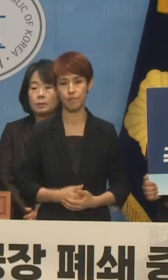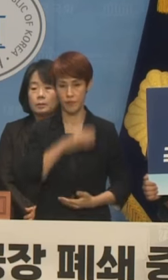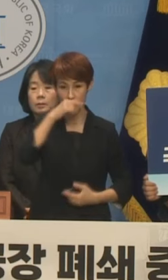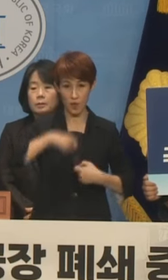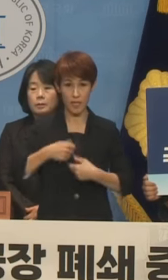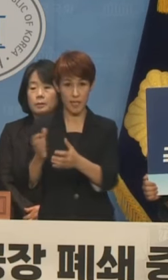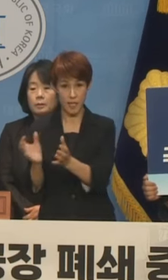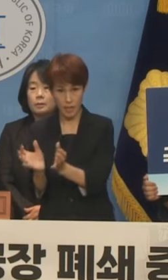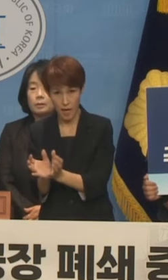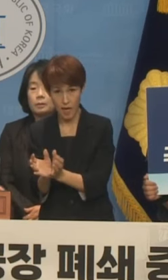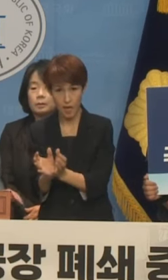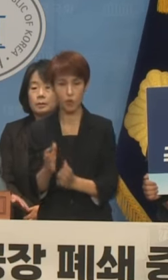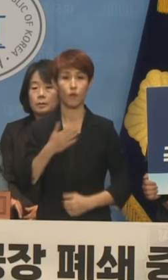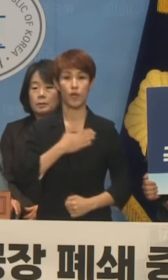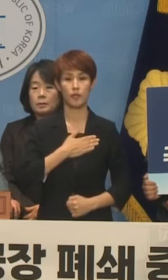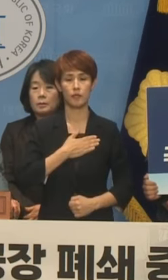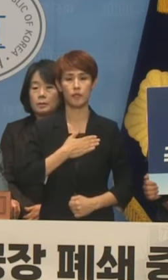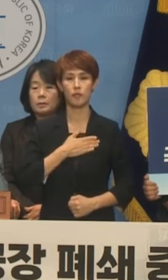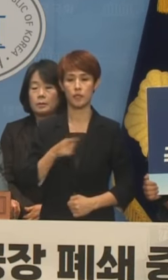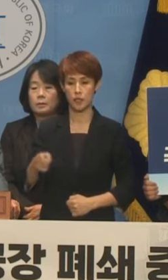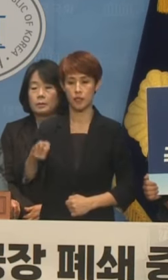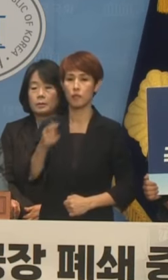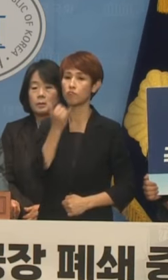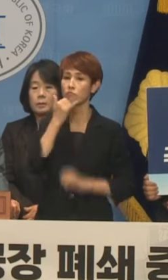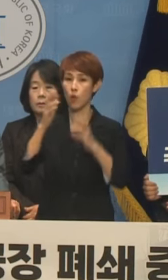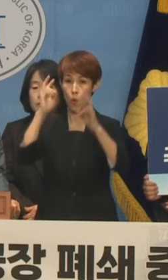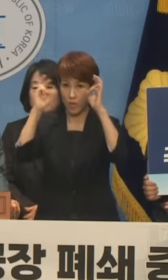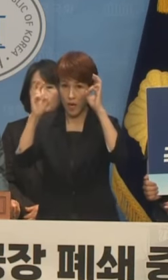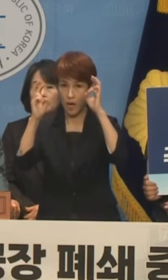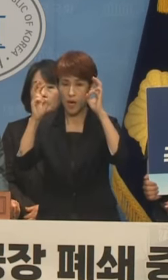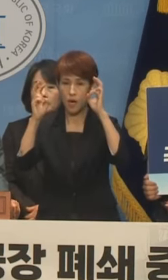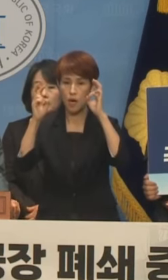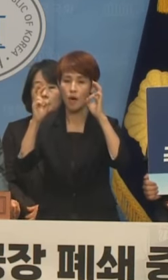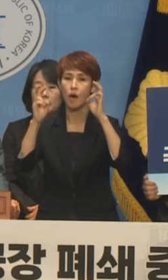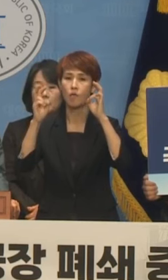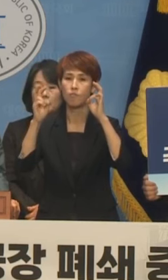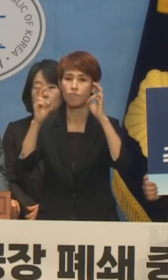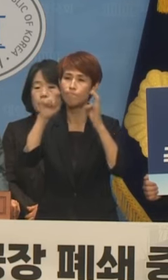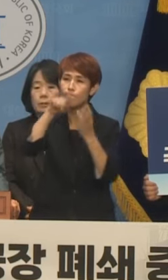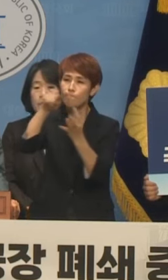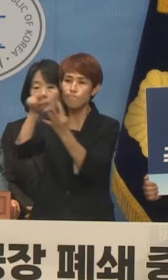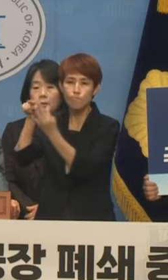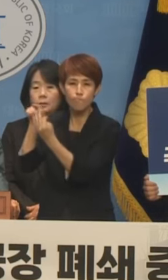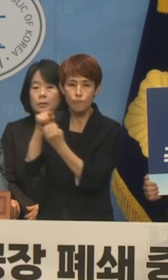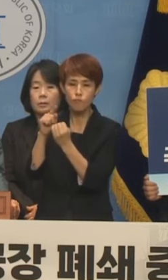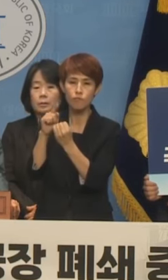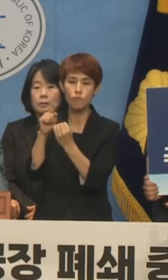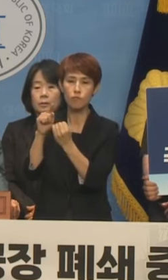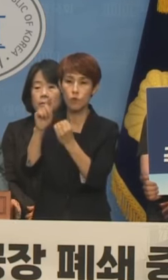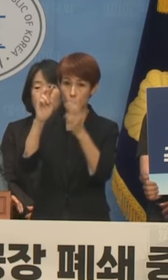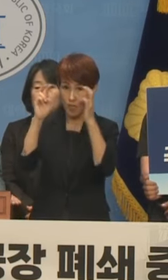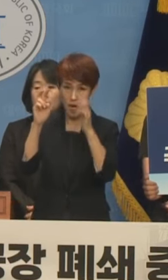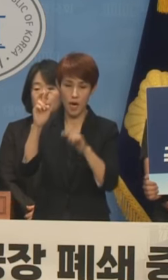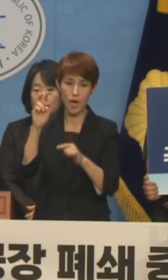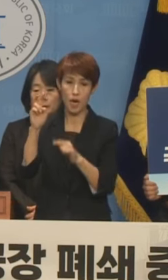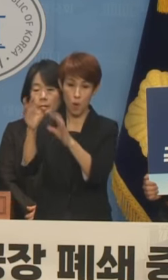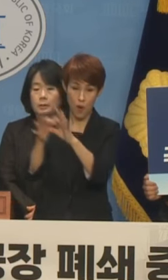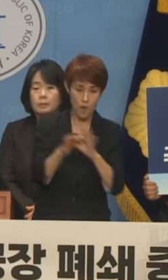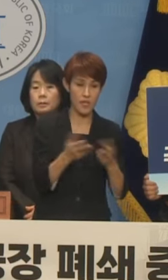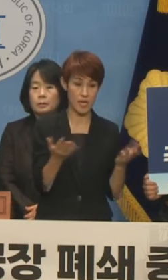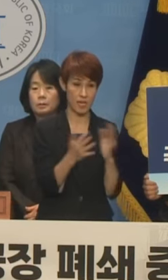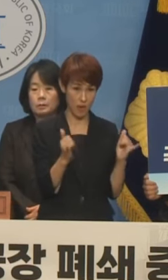그리고 저는 말레베어와 옵티컬 하이테크를 비롯한 숱한 외국인 투자기업 노동자들 곁에서